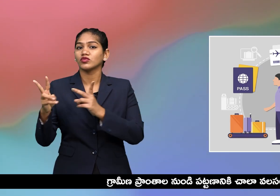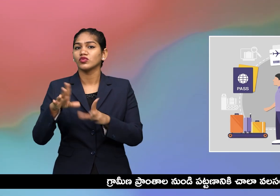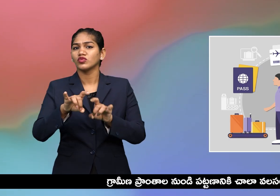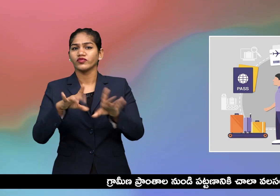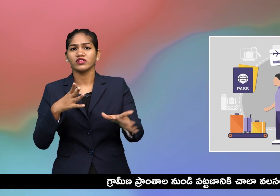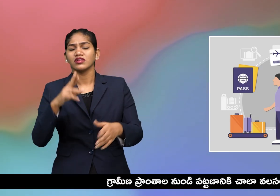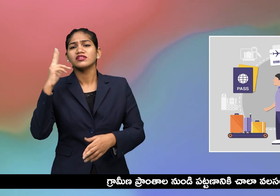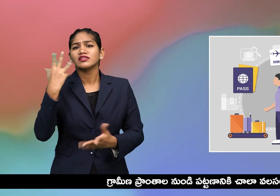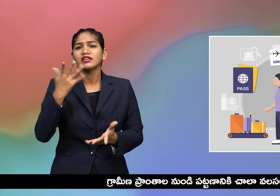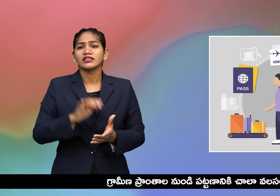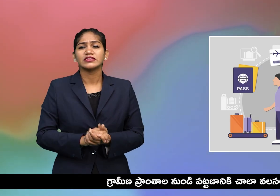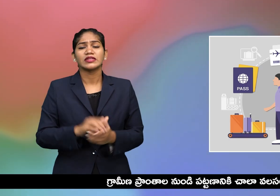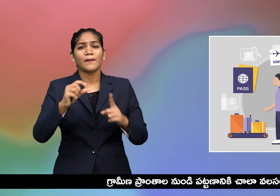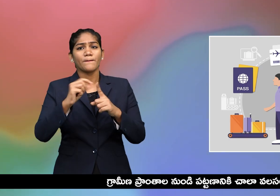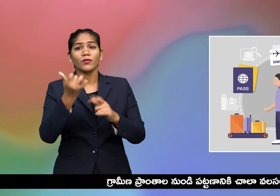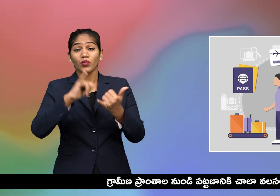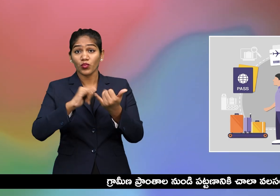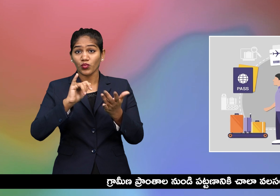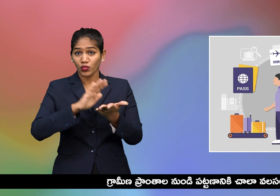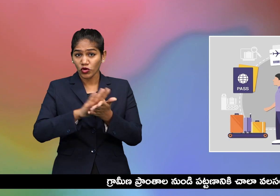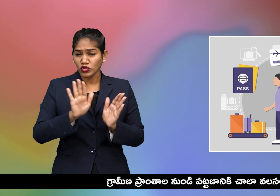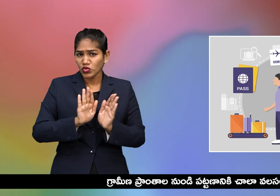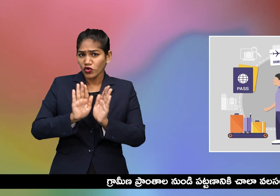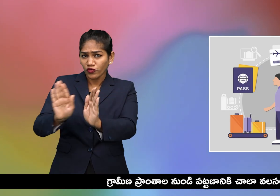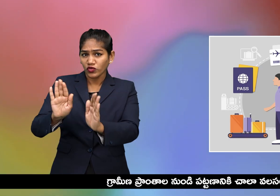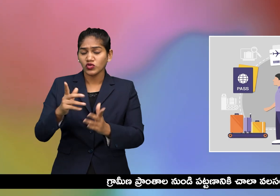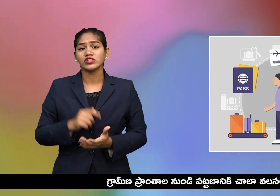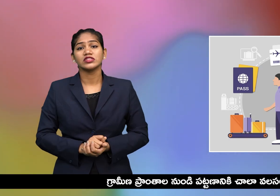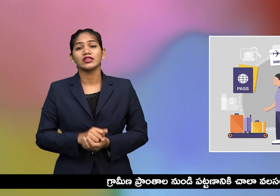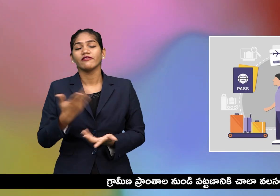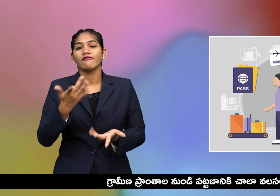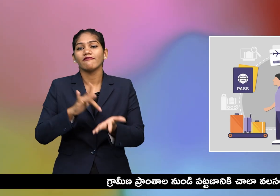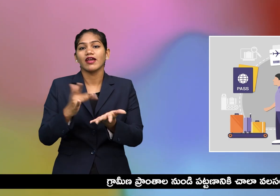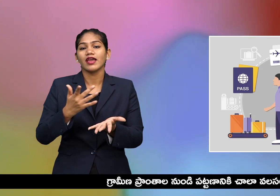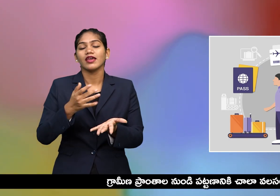గ్రామీణ ప్రాంతాల నుండి పట్టణానికి చాలా వలసలు జరిగాయి.